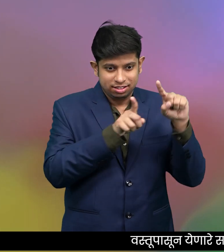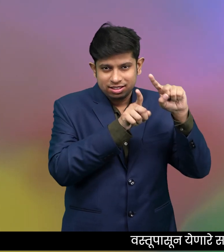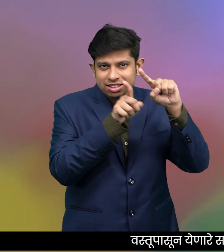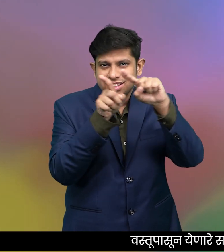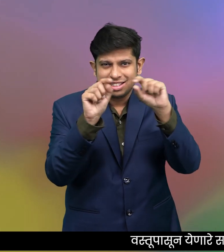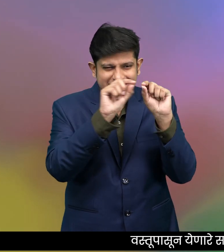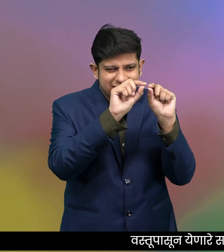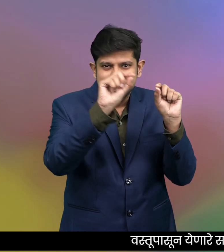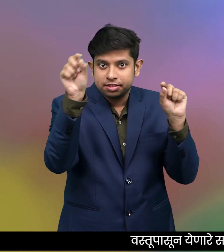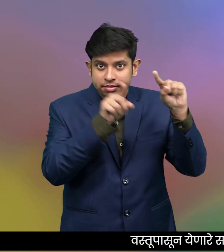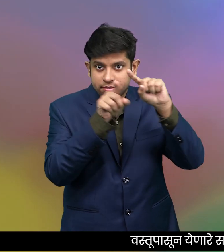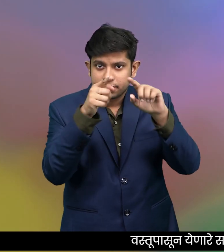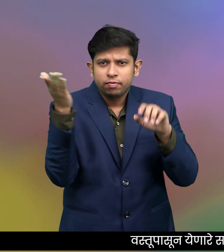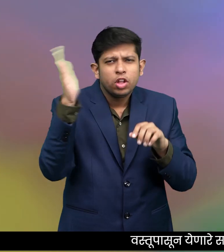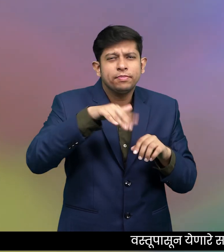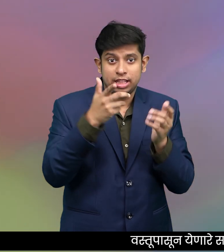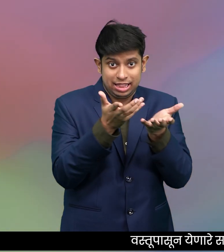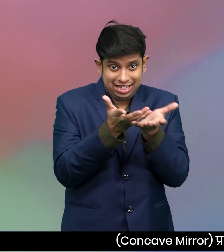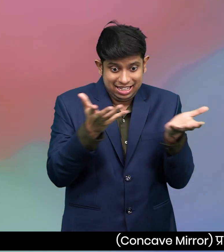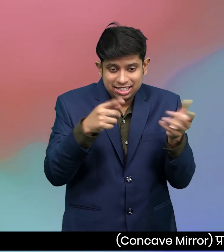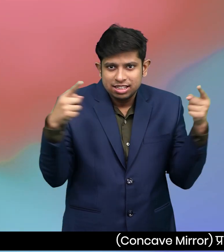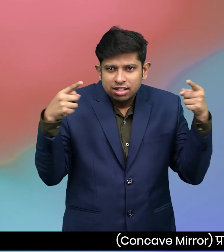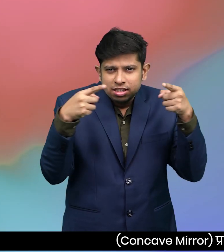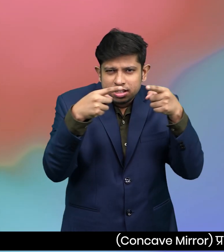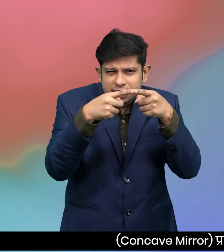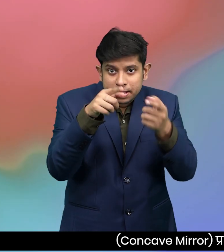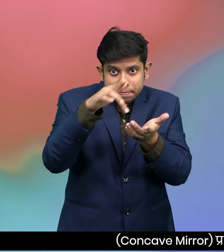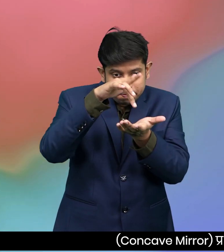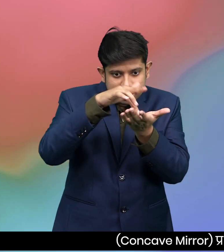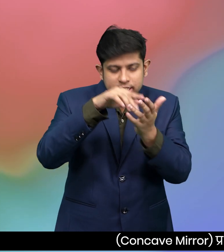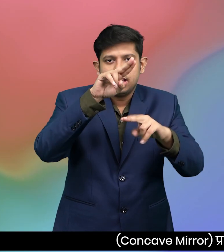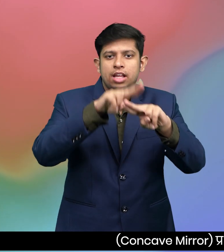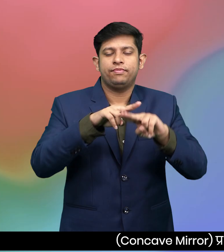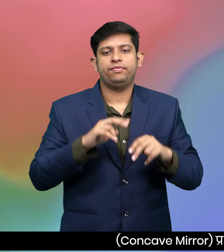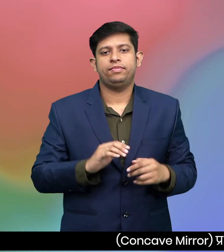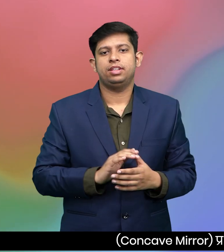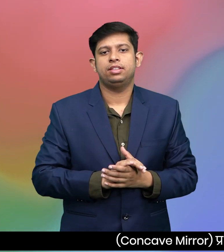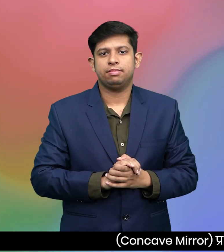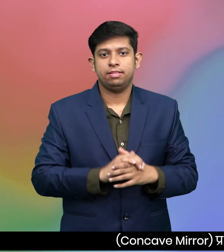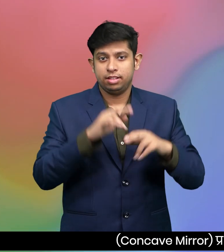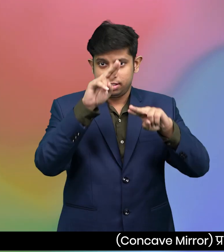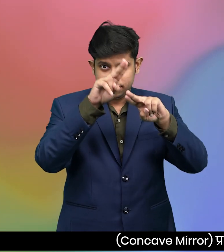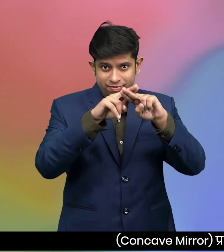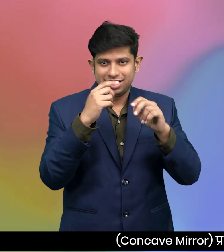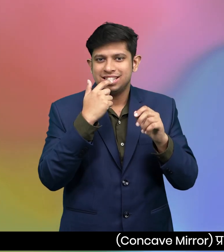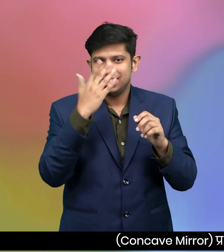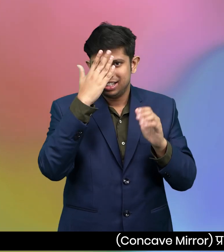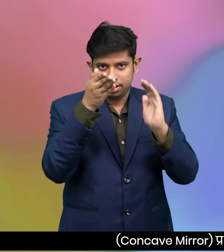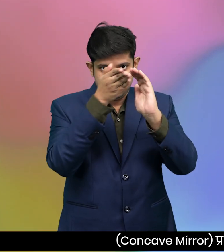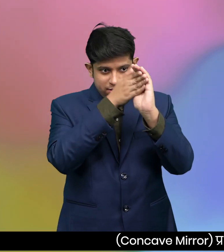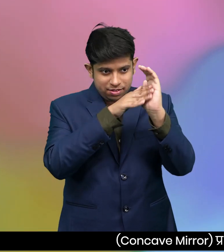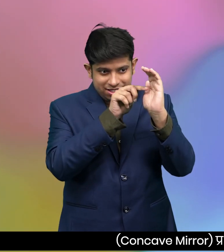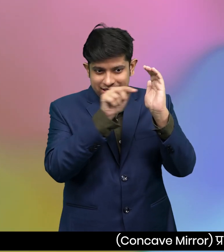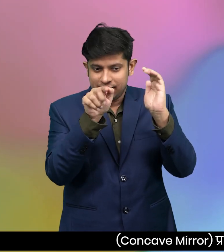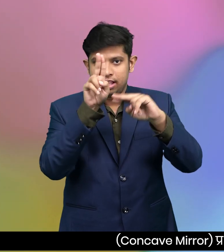वस्तूपासून येणारे Parallel समांतर rays किरण coming from अंतर the गोलार्धाच्या object कॉन्केव्ह converge मिरर at the प्रधान principal फोकस एफ focus बिंदूवर एकत्र येतात. F of